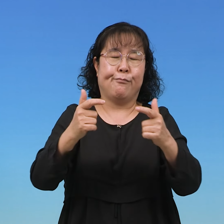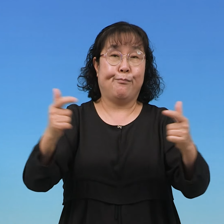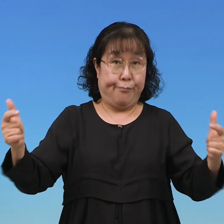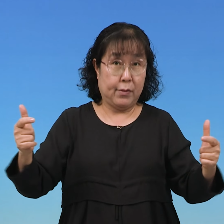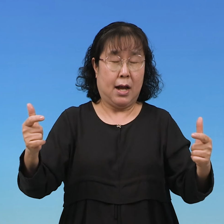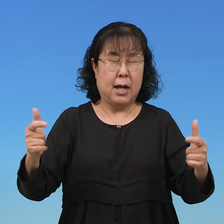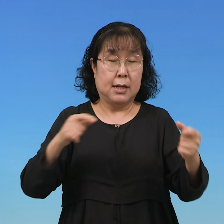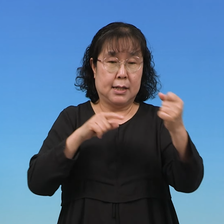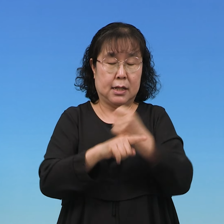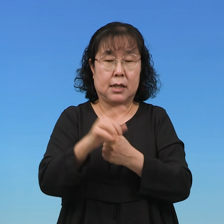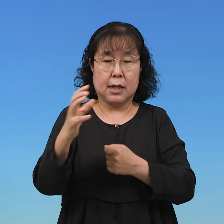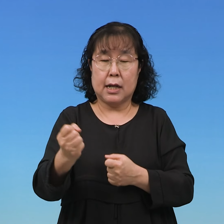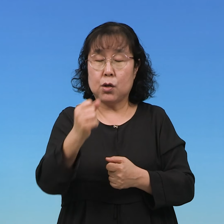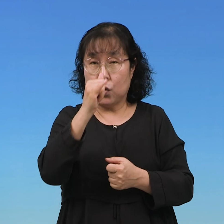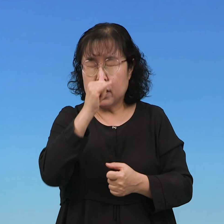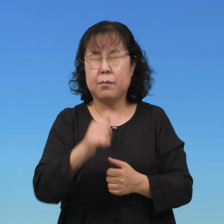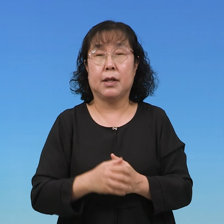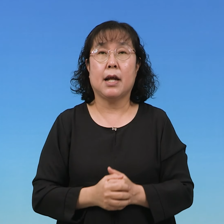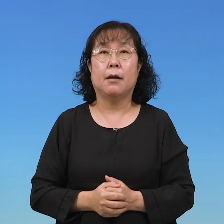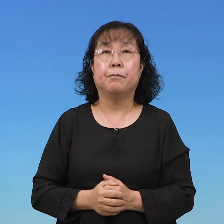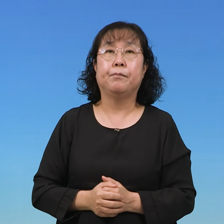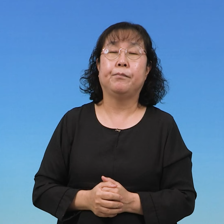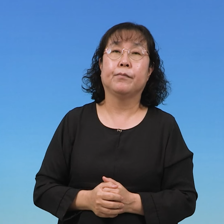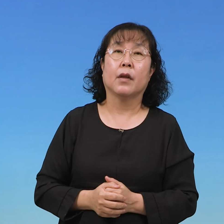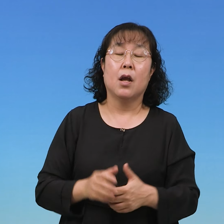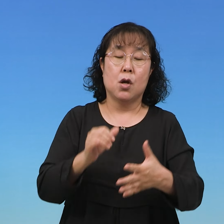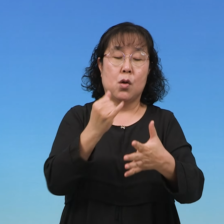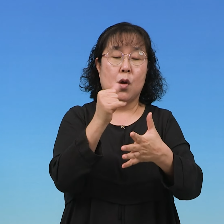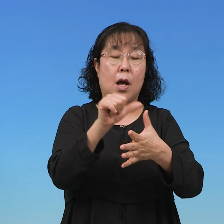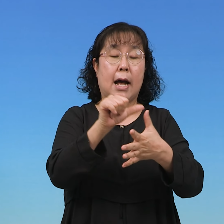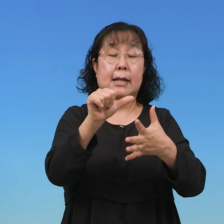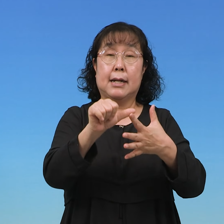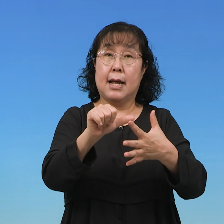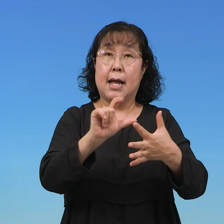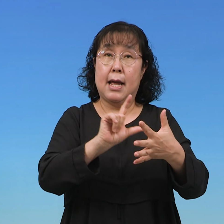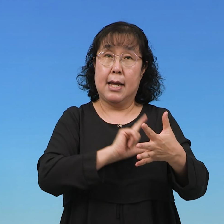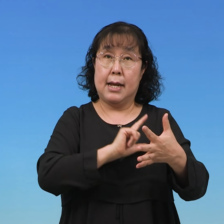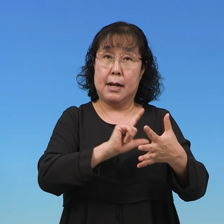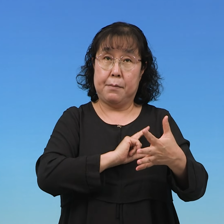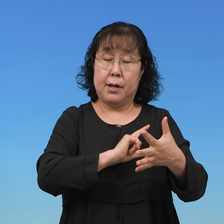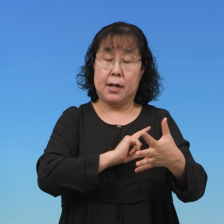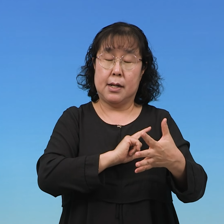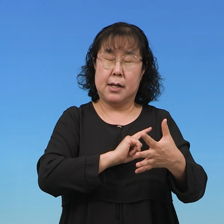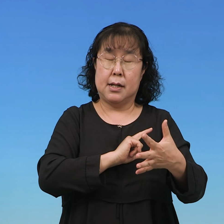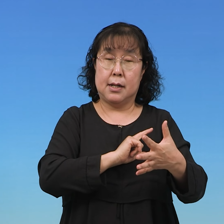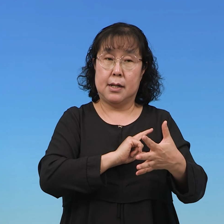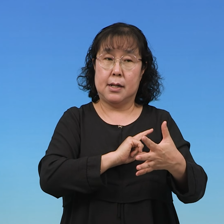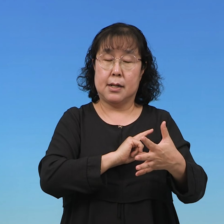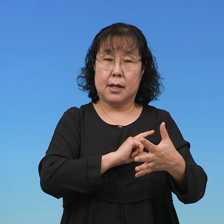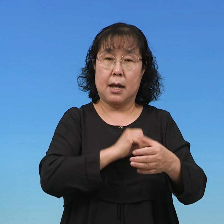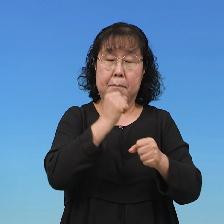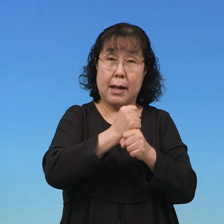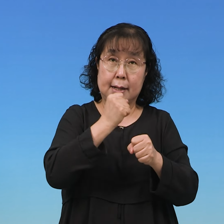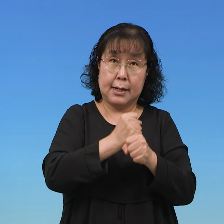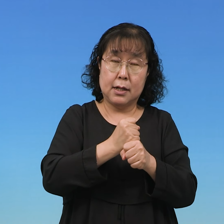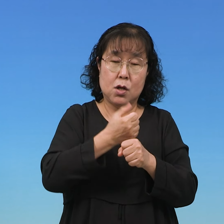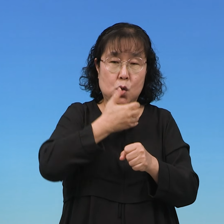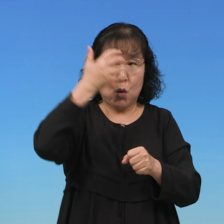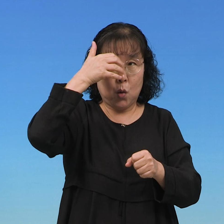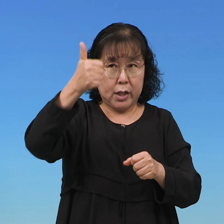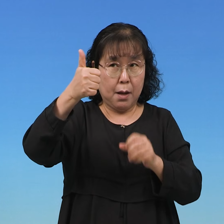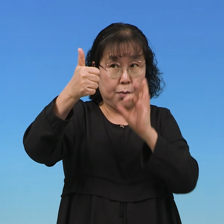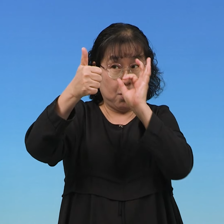이런 뜻을 갖고 있는 이름입니다. 저는요, 이 두 아들의 이름을 이렇게 짓는 요셉을